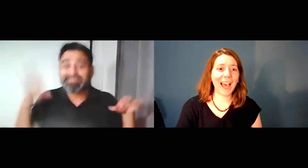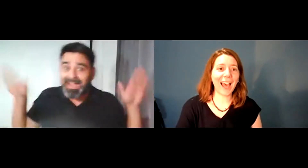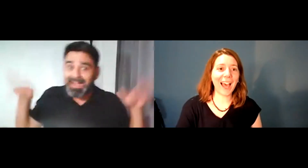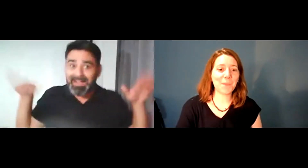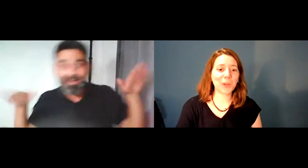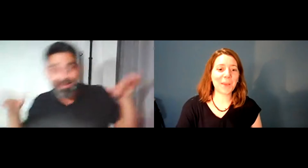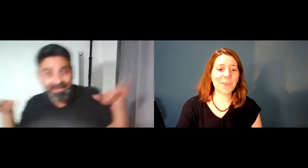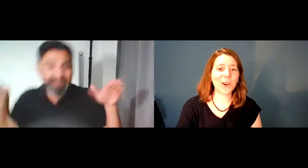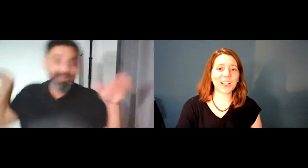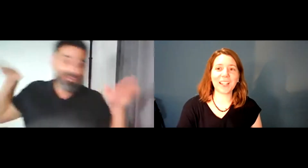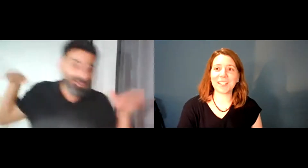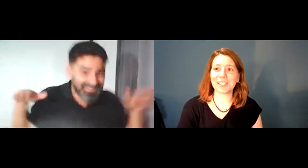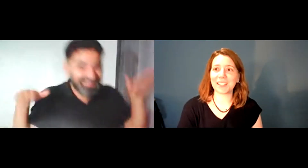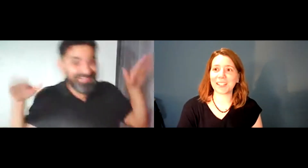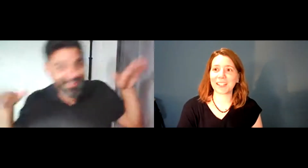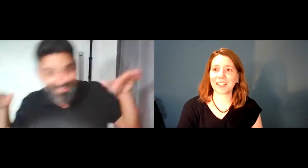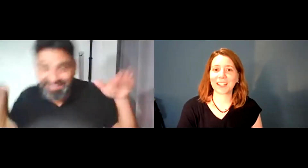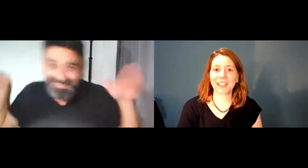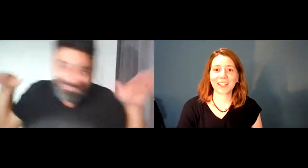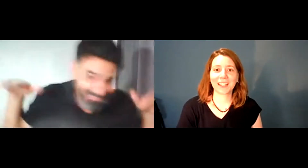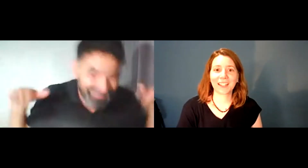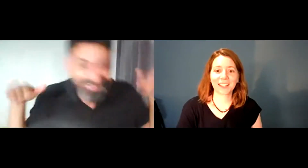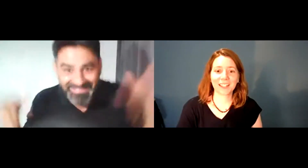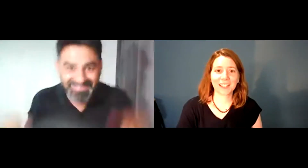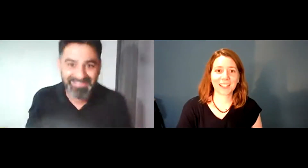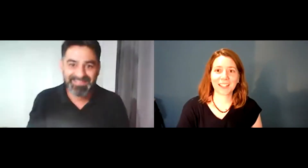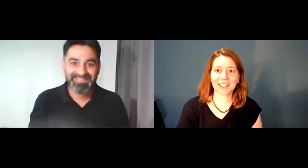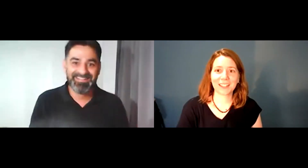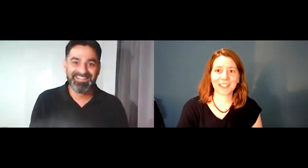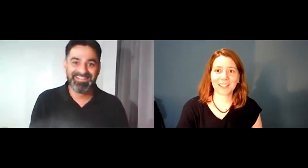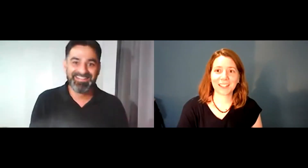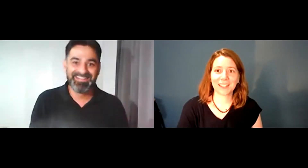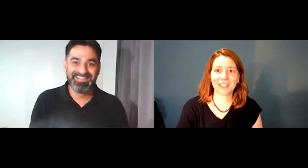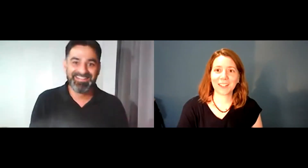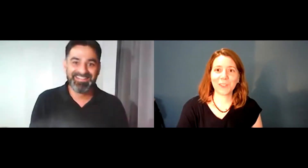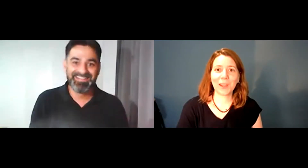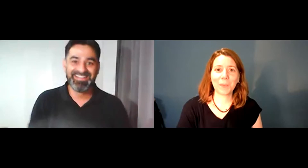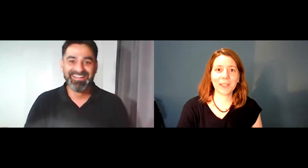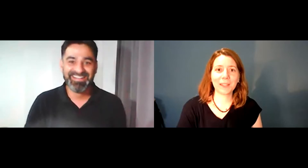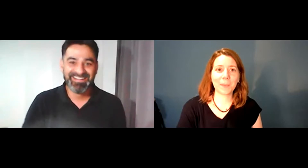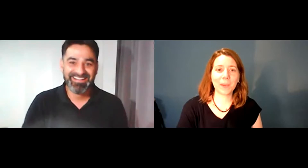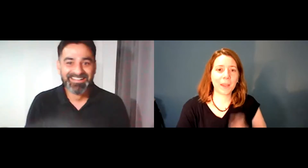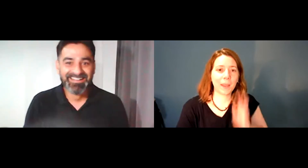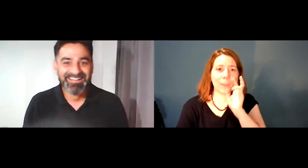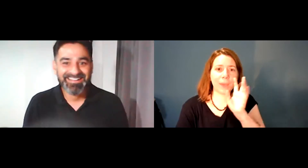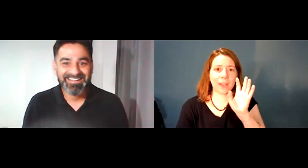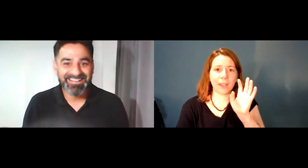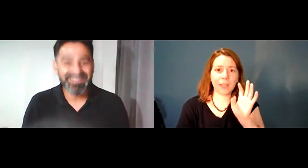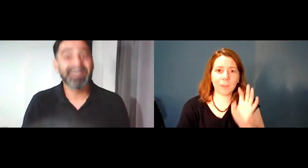amor. Mostráselo. Ah, ¿eh? Tengo la paleta de la mosca que no la puedo atrapar y me tiene loca. No la puede atrapar. Esperen,